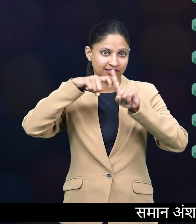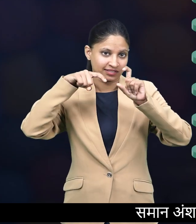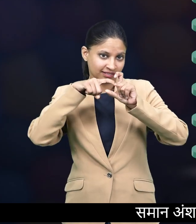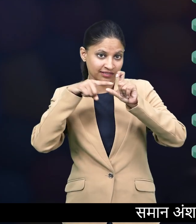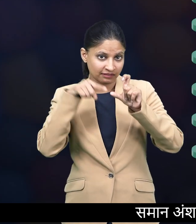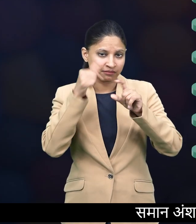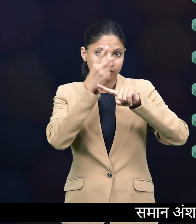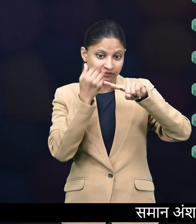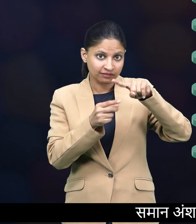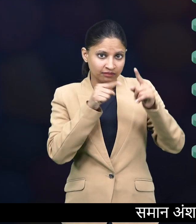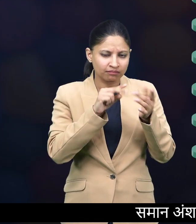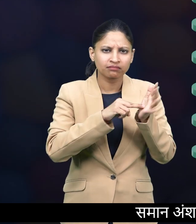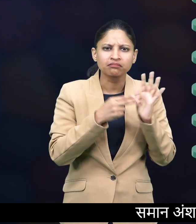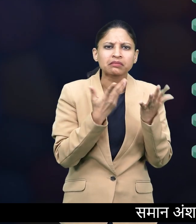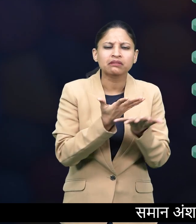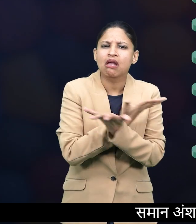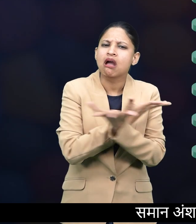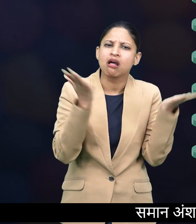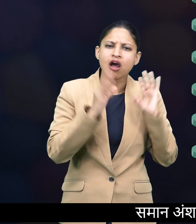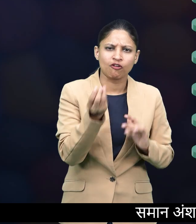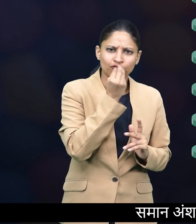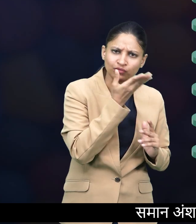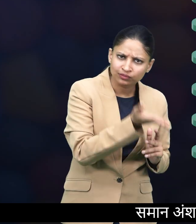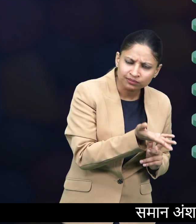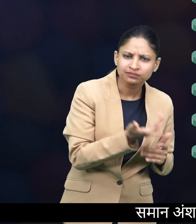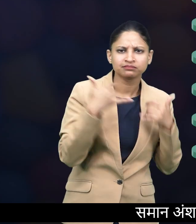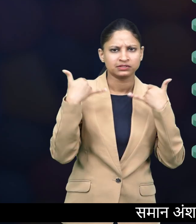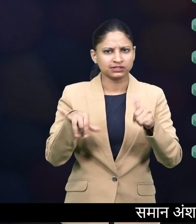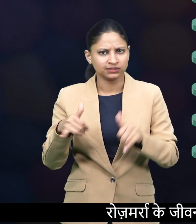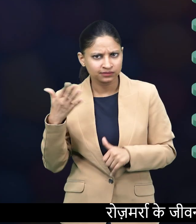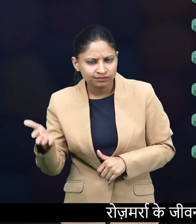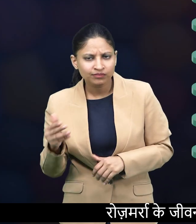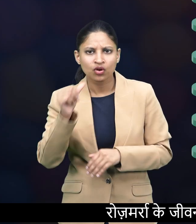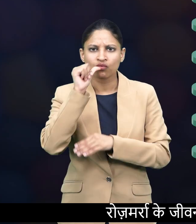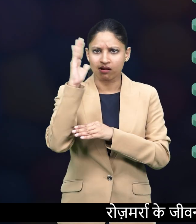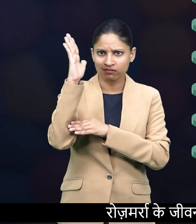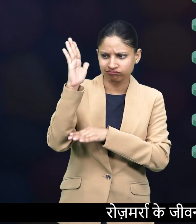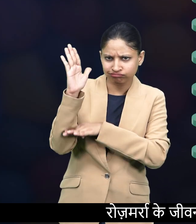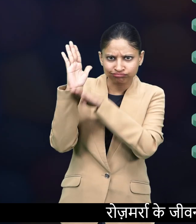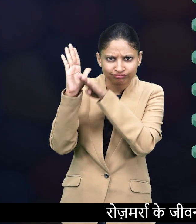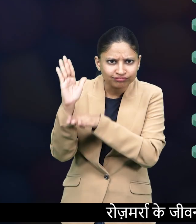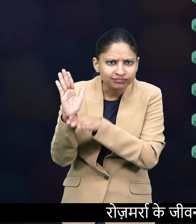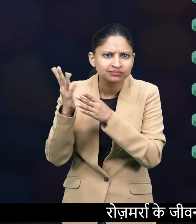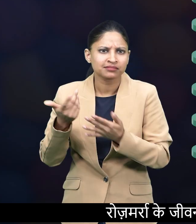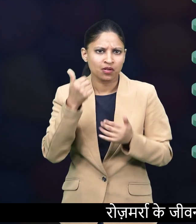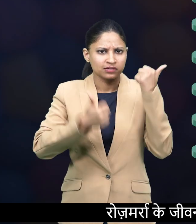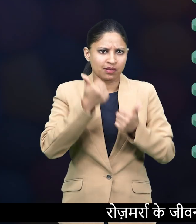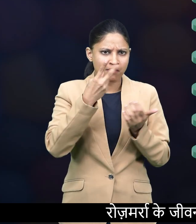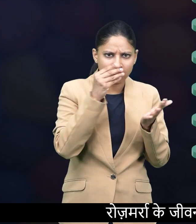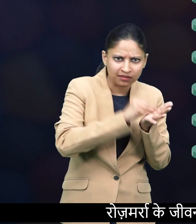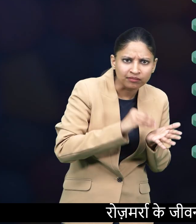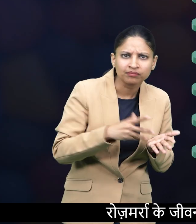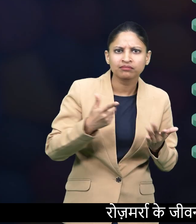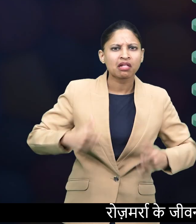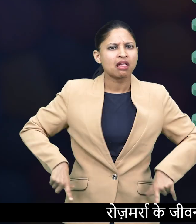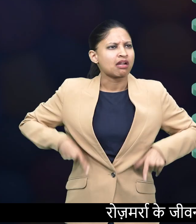समान अंश भोजन, खेल, जल स्तर, अंक और रोजमर्रा के जीवन की कई गतिविधियों में दिखाई